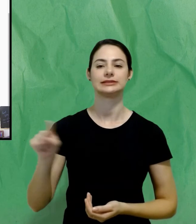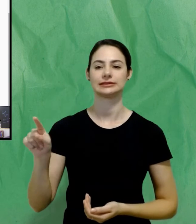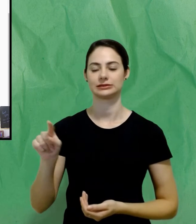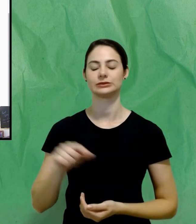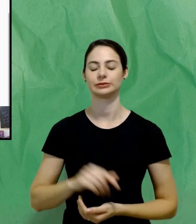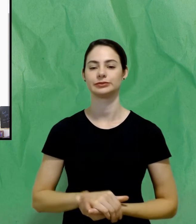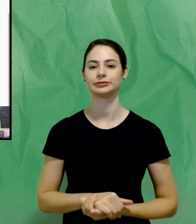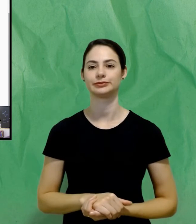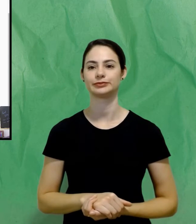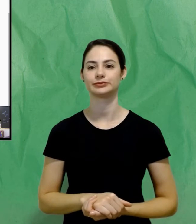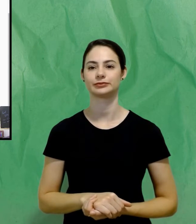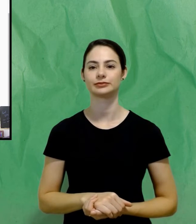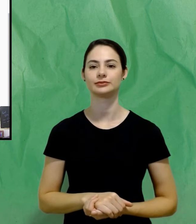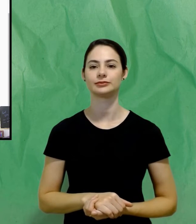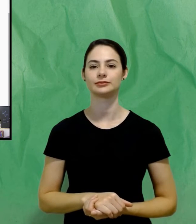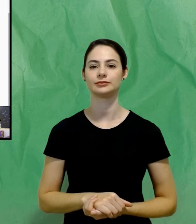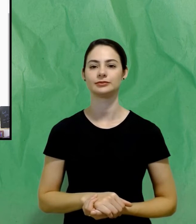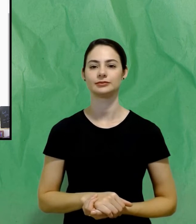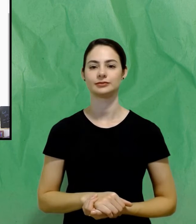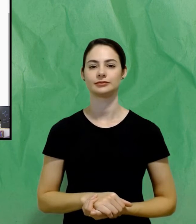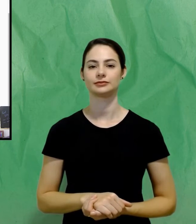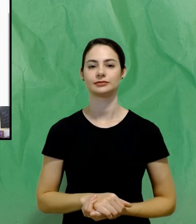projeto.